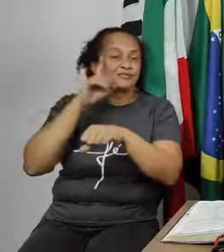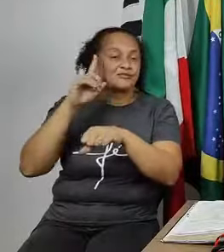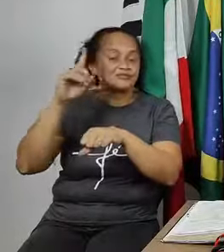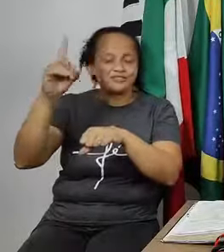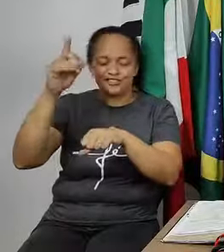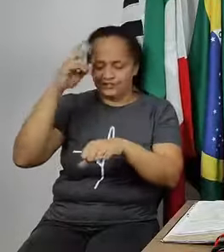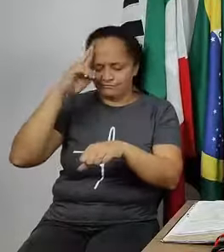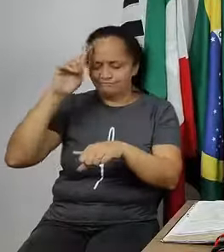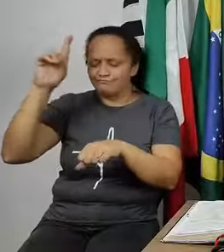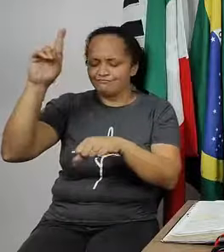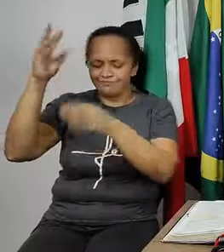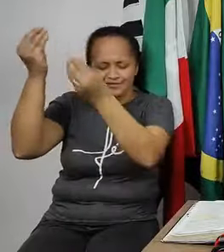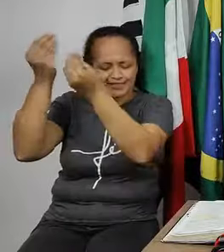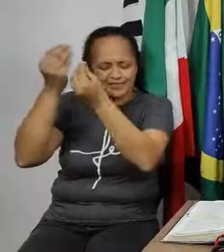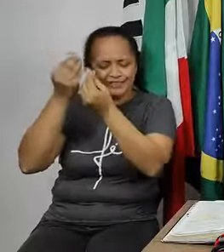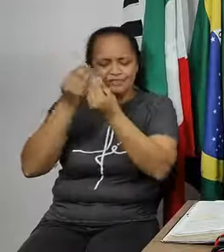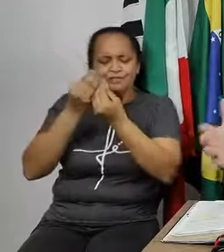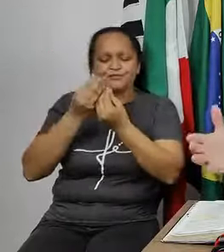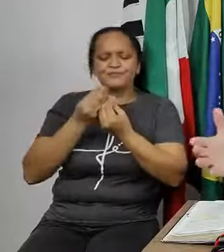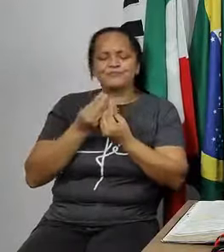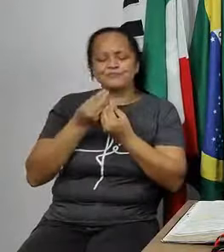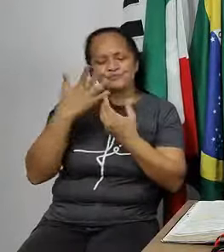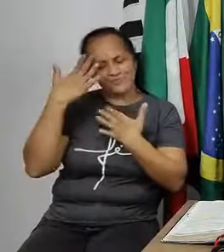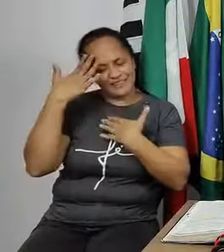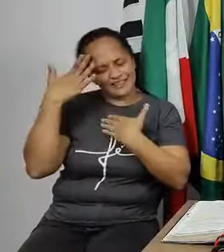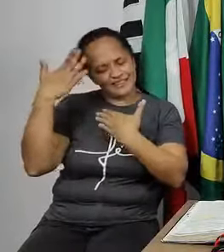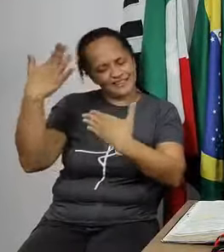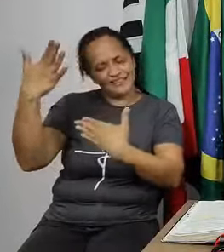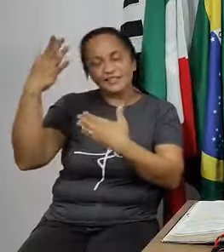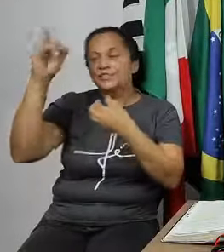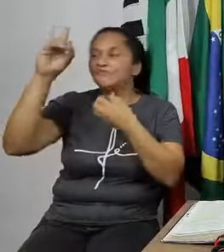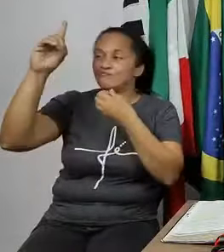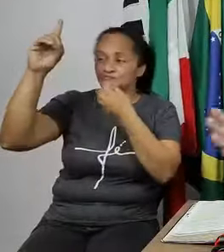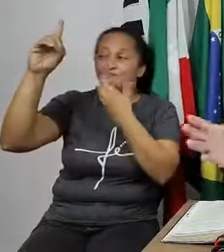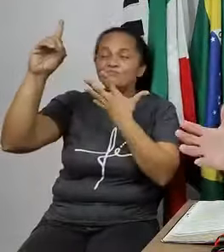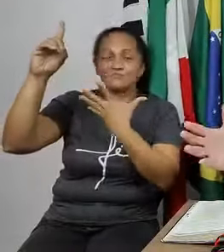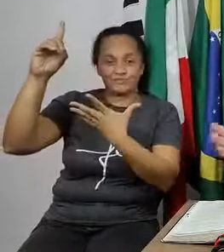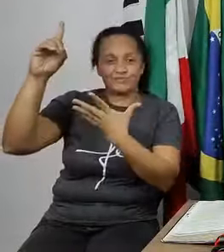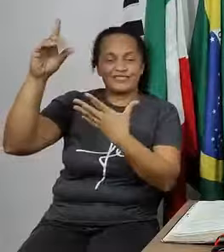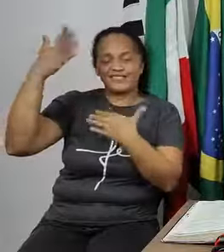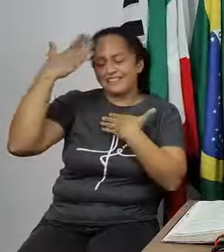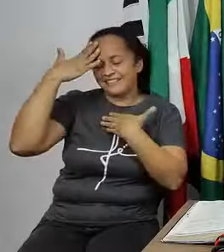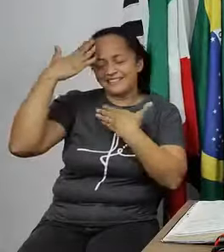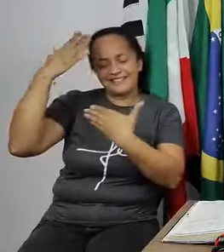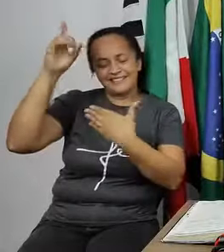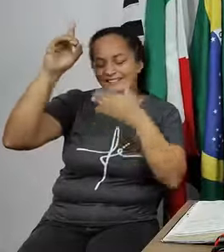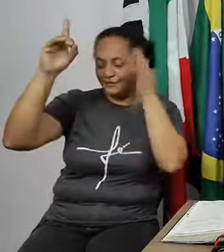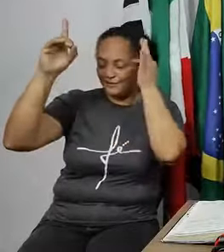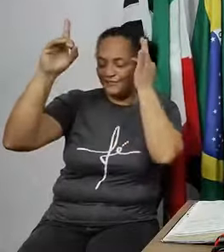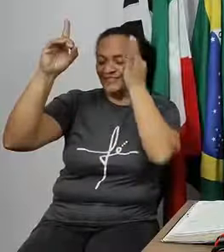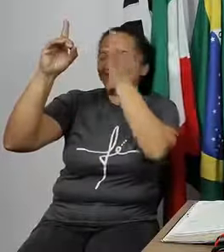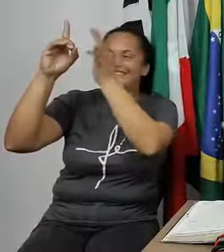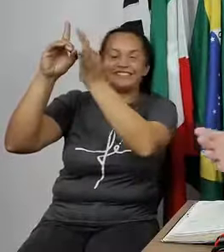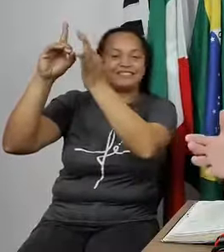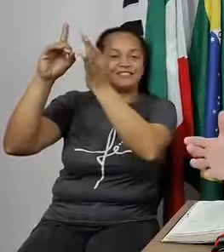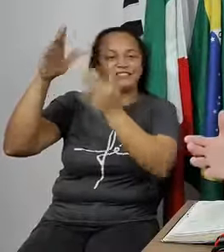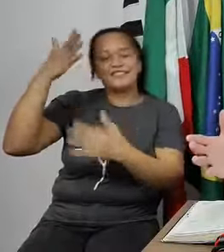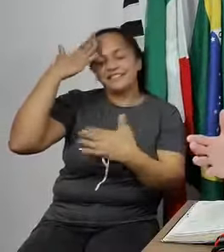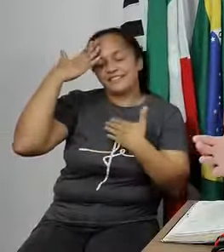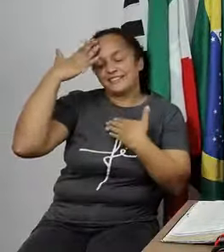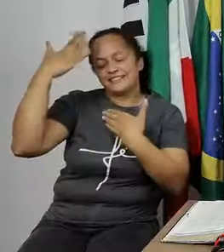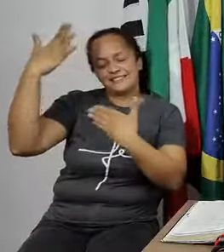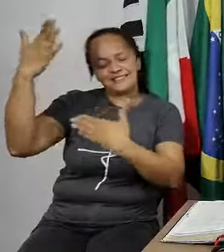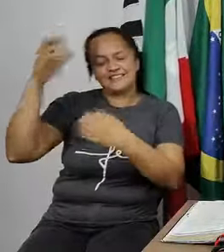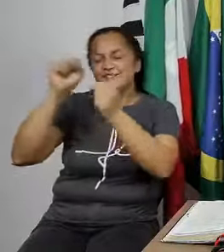que o Senhor nos concedeu. Te agradeço pela tua bondade. Te agradeço pela tua fidelidade. Te agradeço pelo